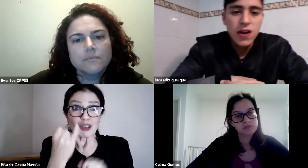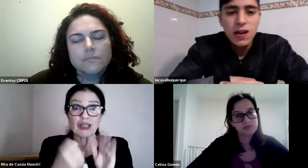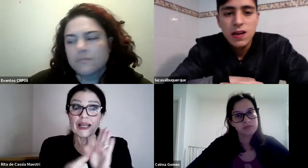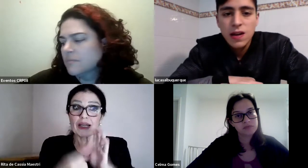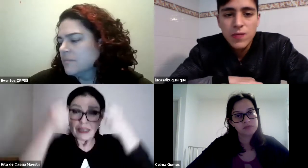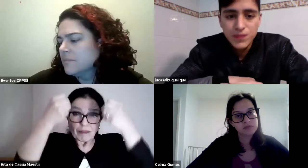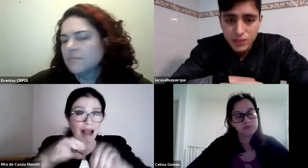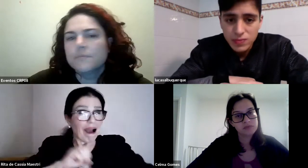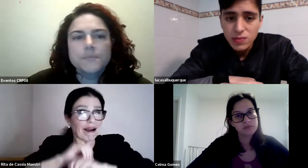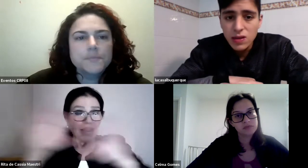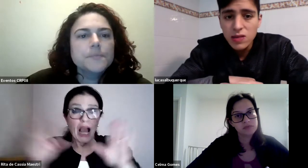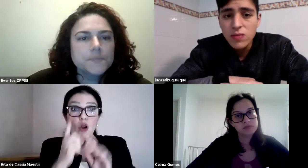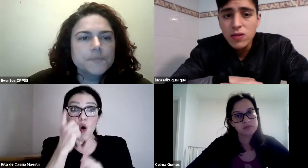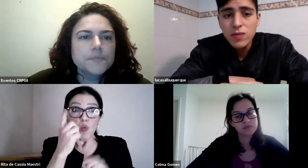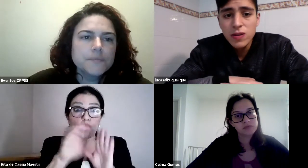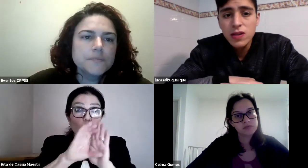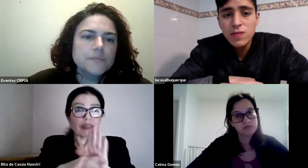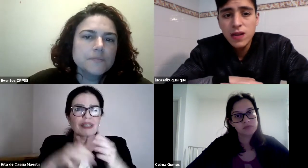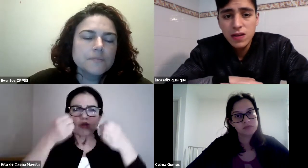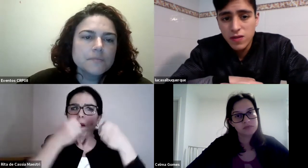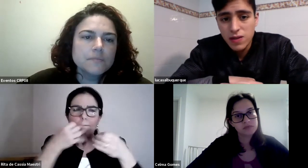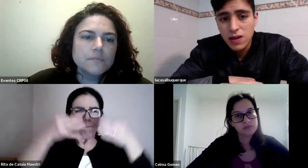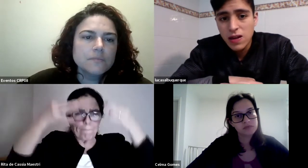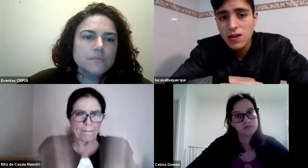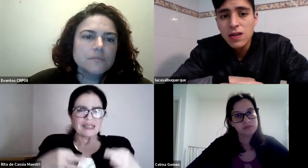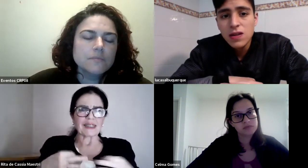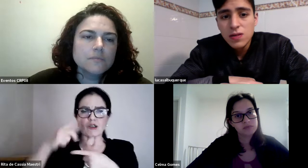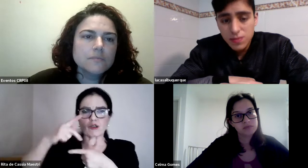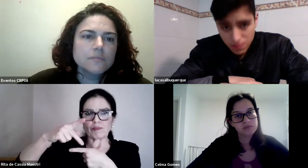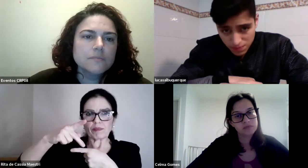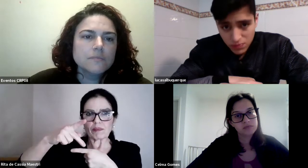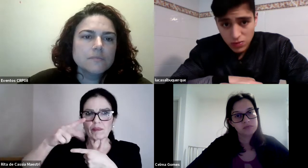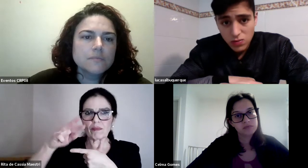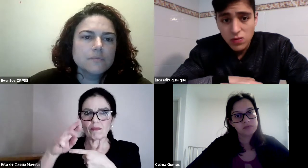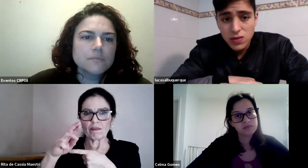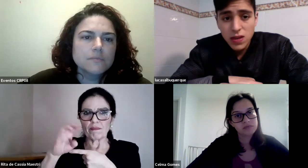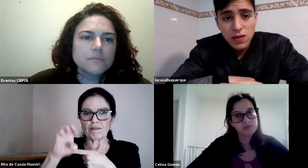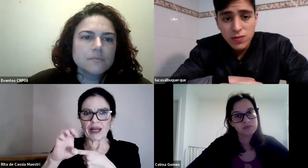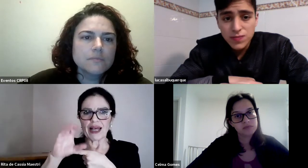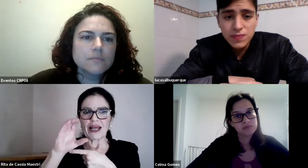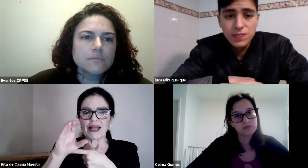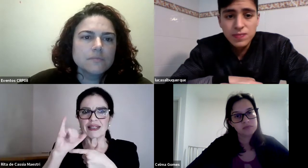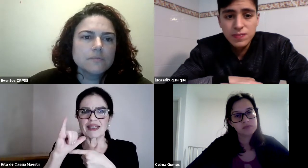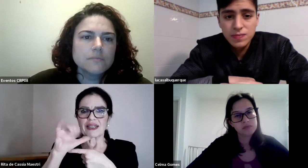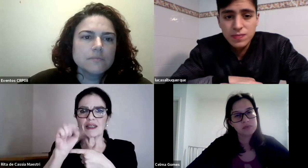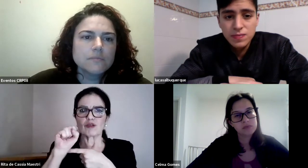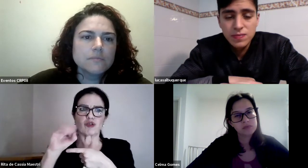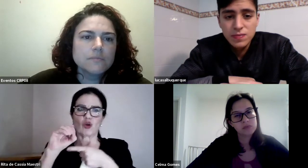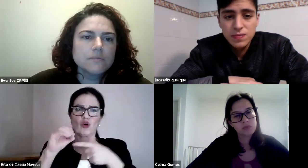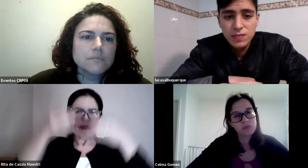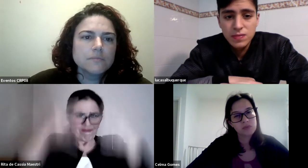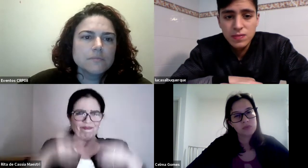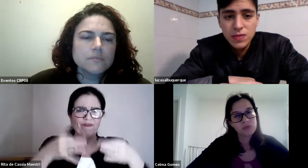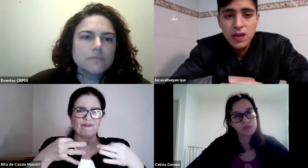conceito ficar claro. Então, é muito importante explicar de forma clara um conceito.